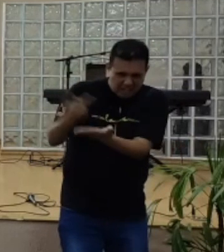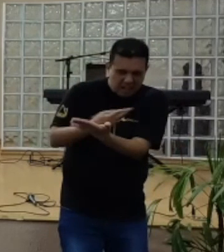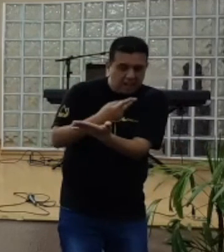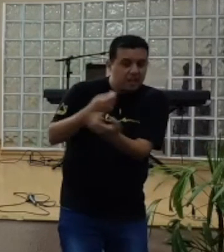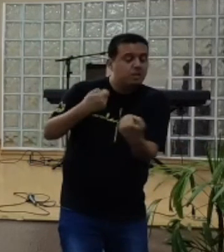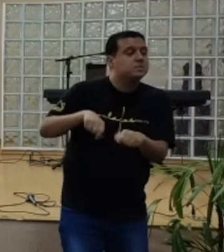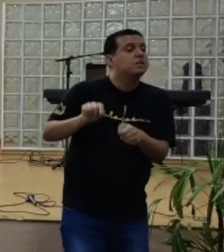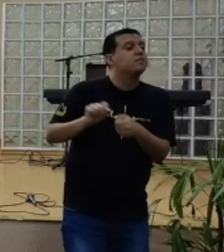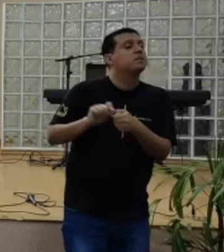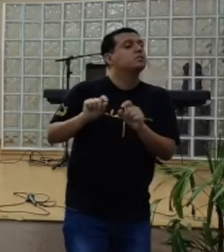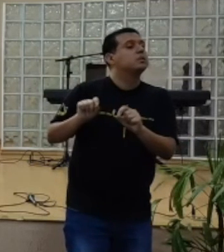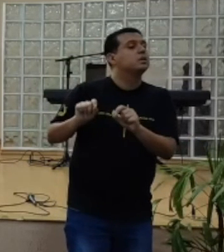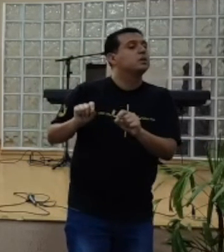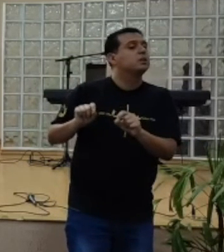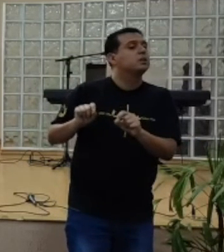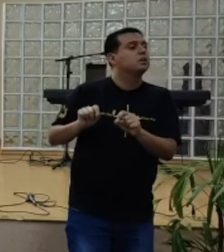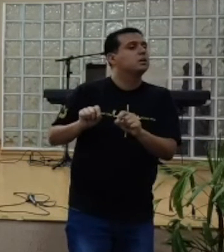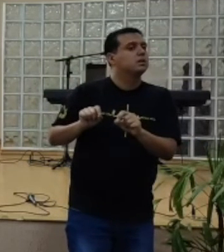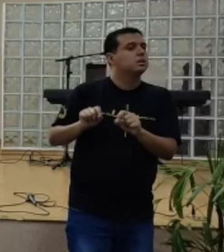O que é que a Escritura diz?